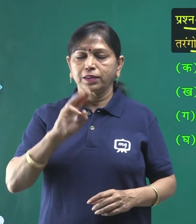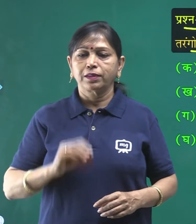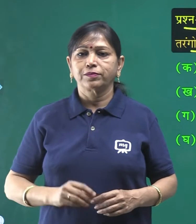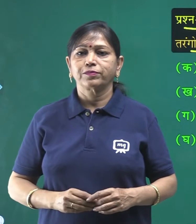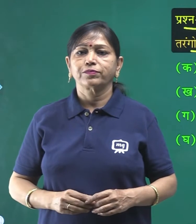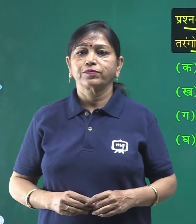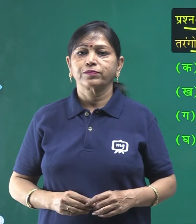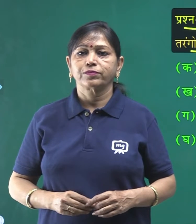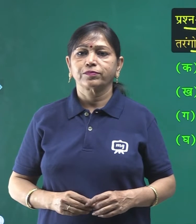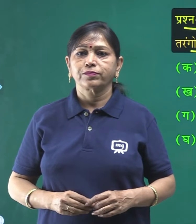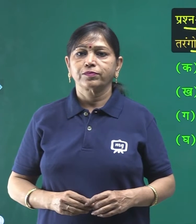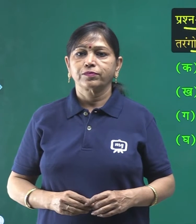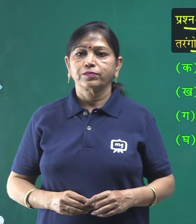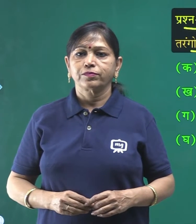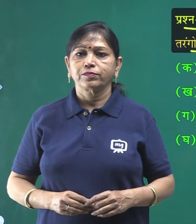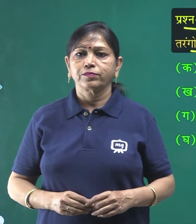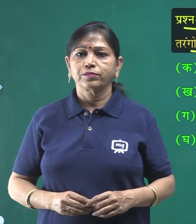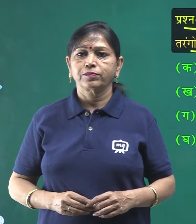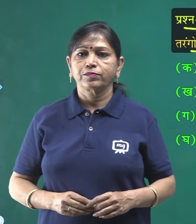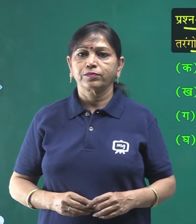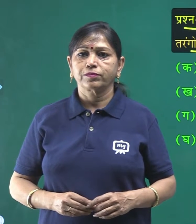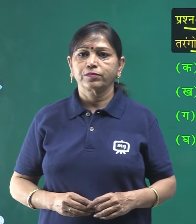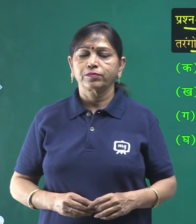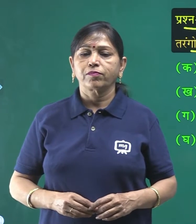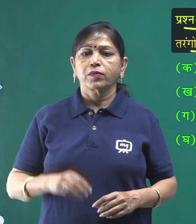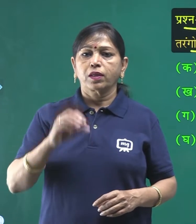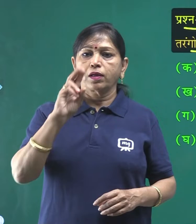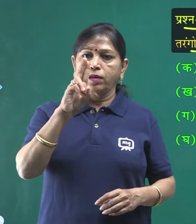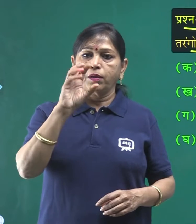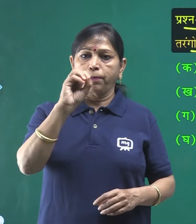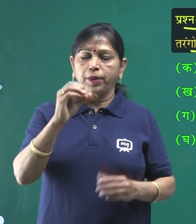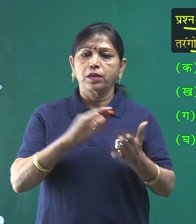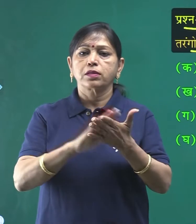3 20 हर्ट्ज से 20,000 हर्ट्ज तक,